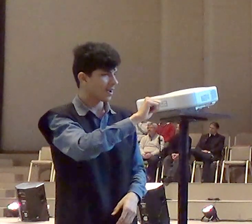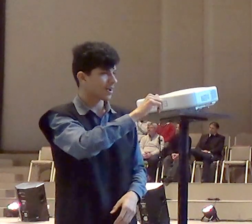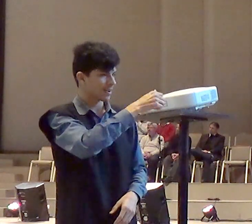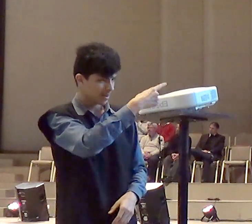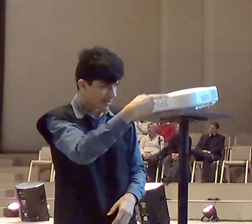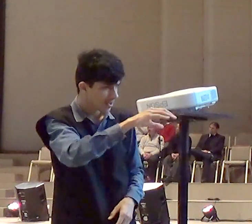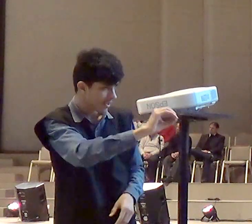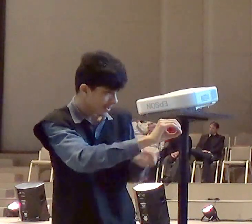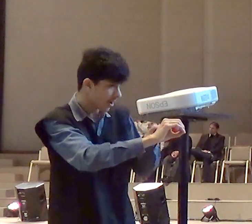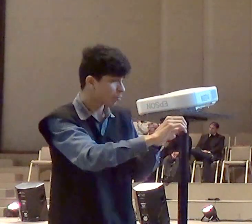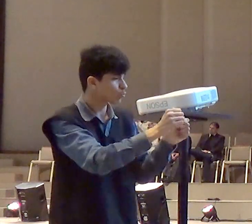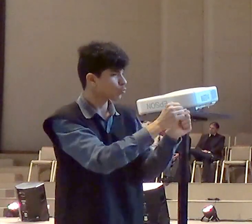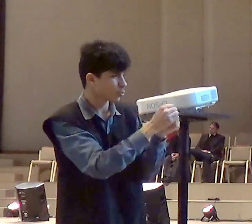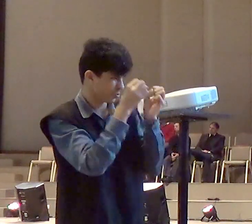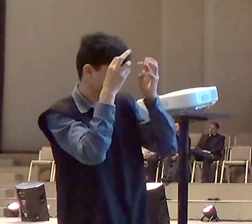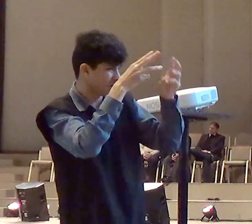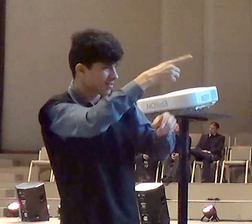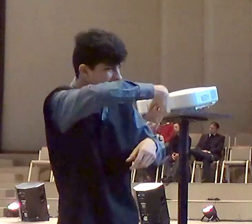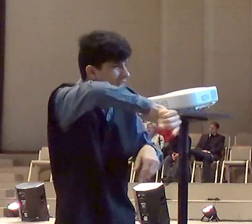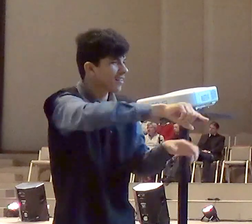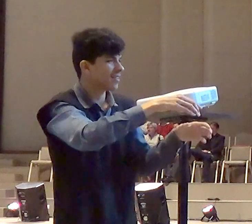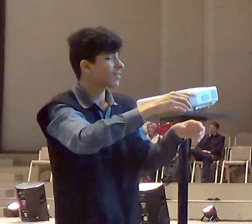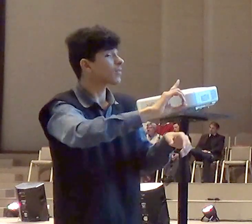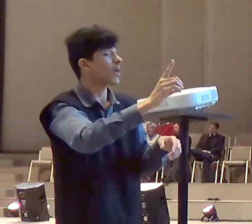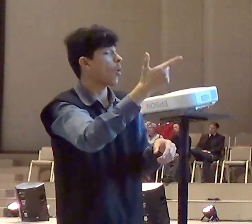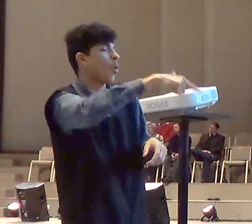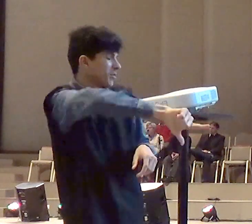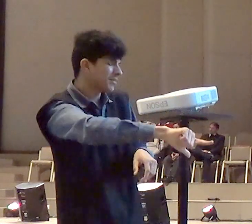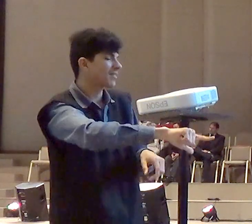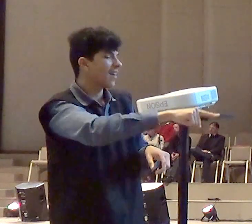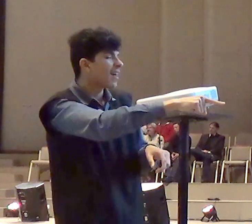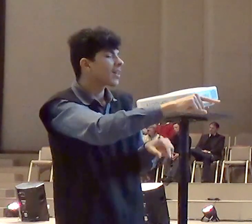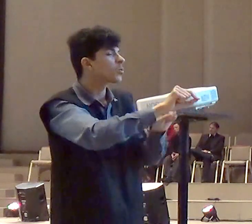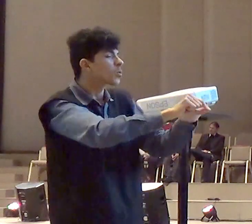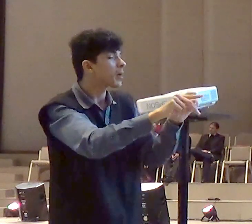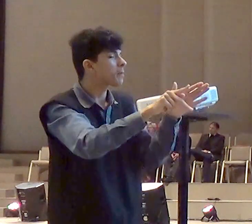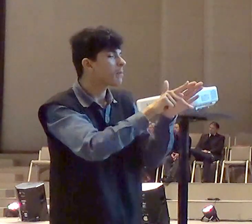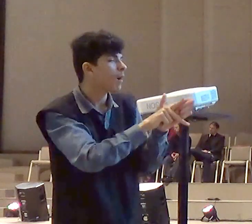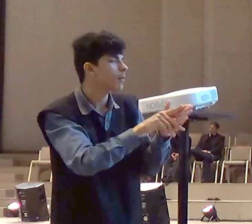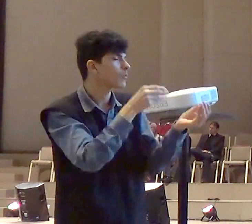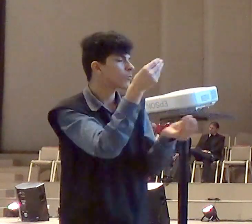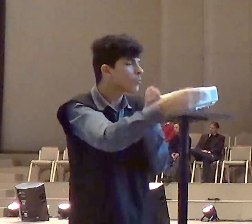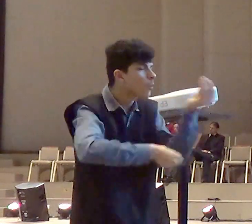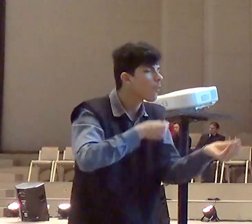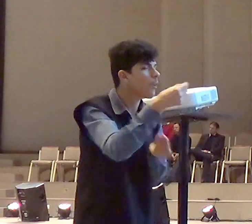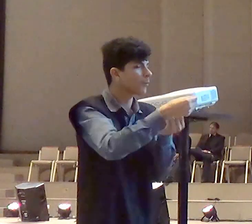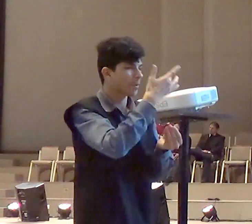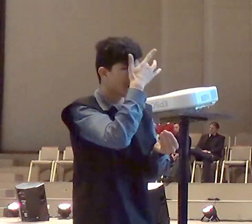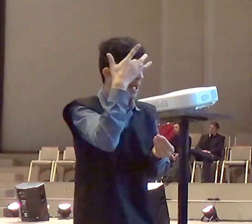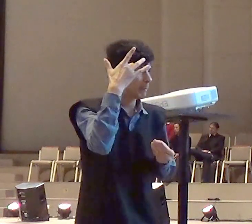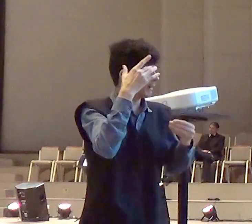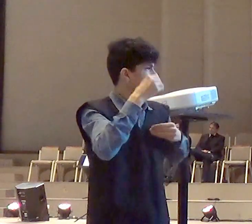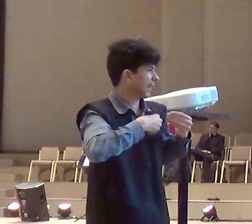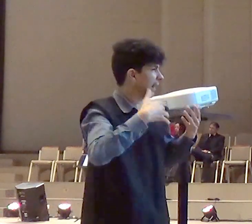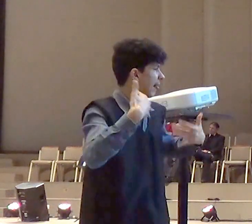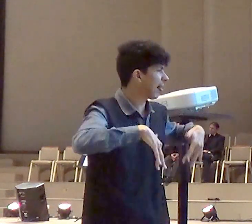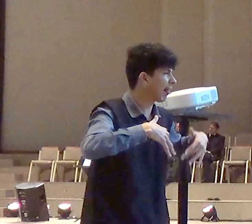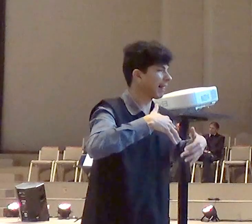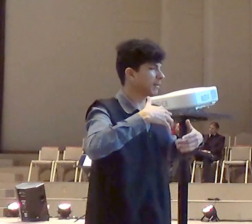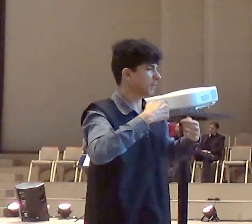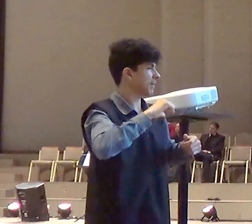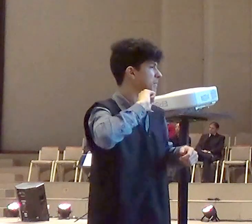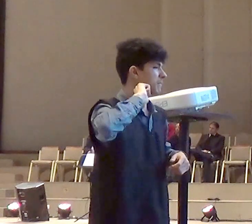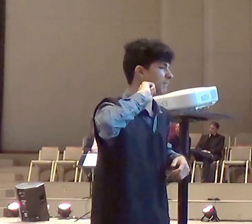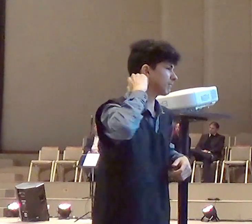cuidariam das Ofertas que seriam alçadas Ou seja aquele sacrifícios feitos no altar e assim por diante